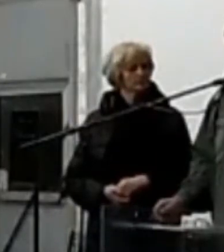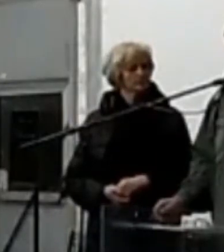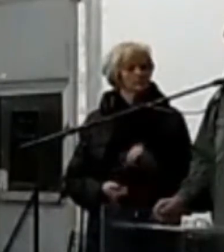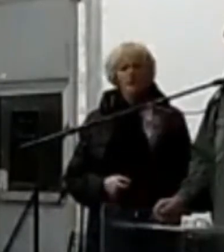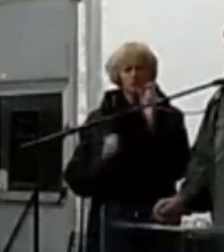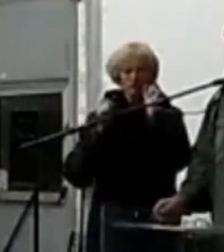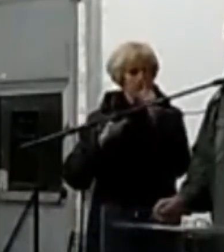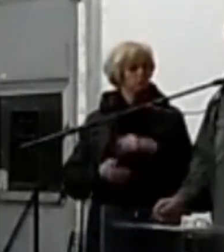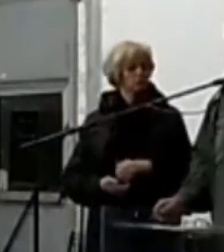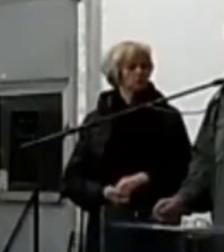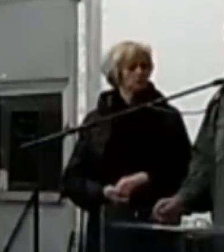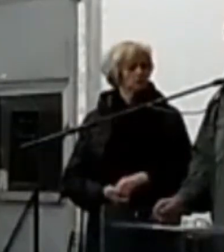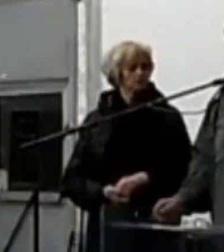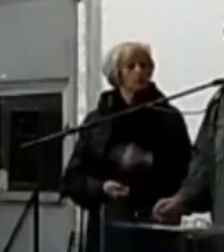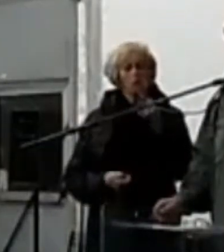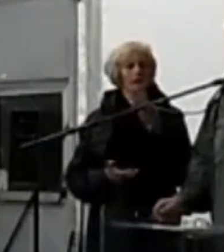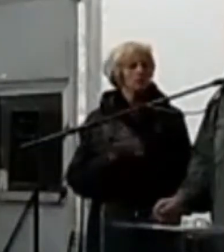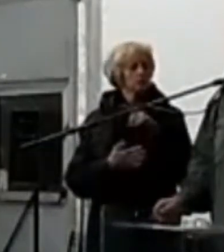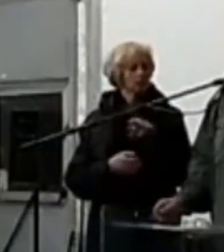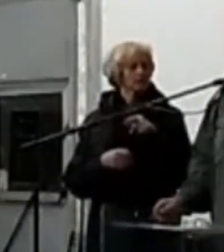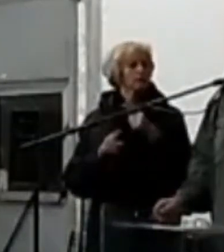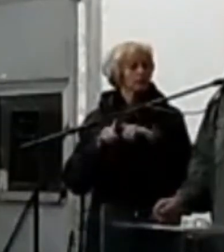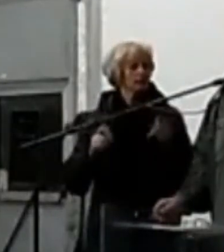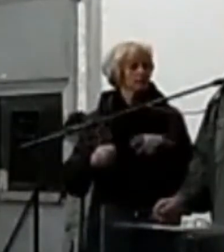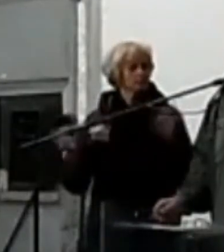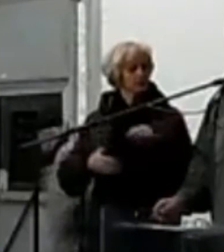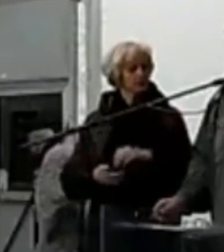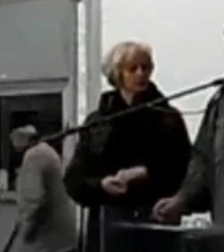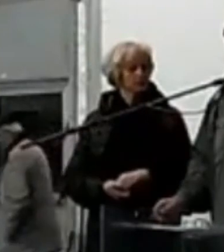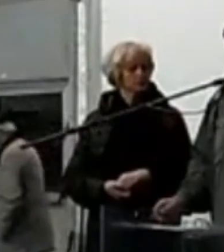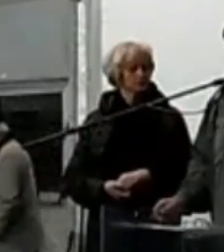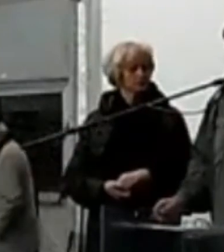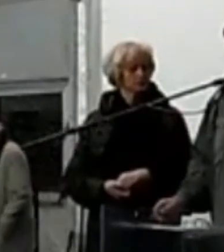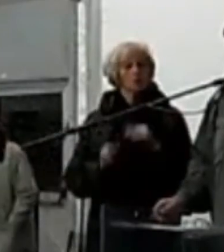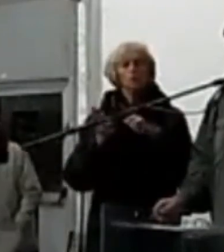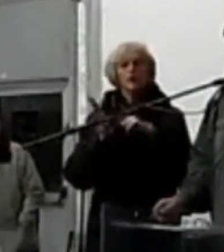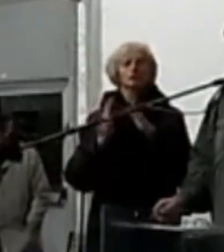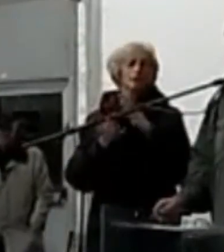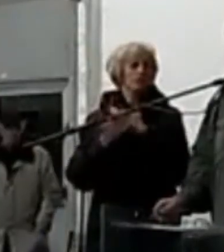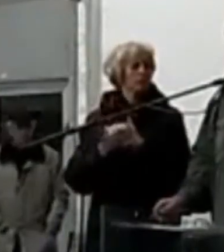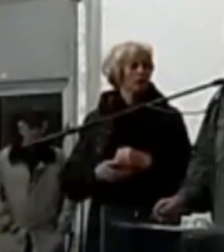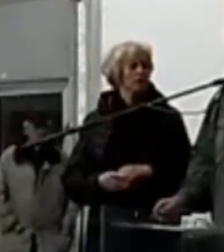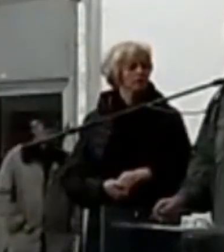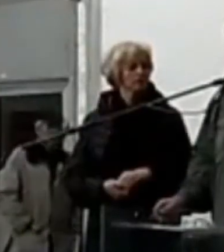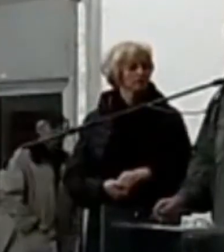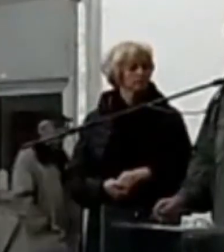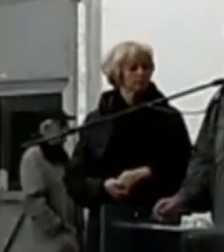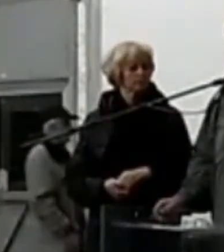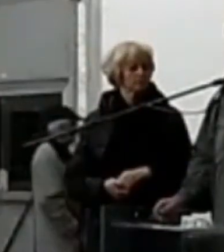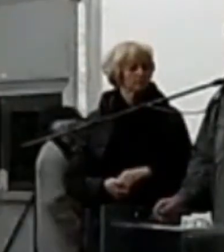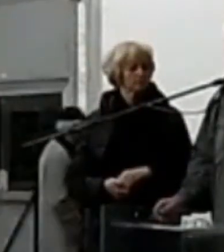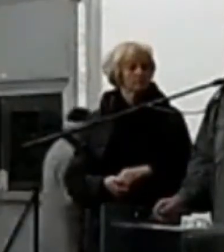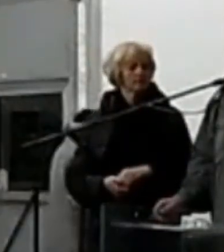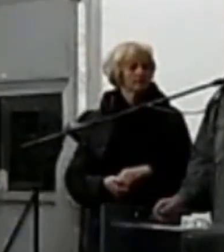Nemojte se čuditi, upravo te rase golubova govore o nacionalnom blagu ove zemlje o kojoj se